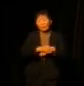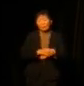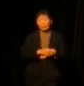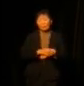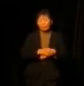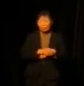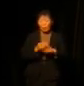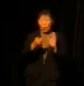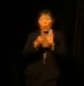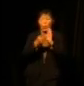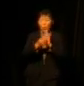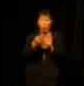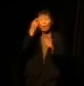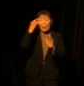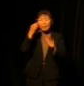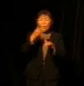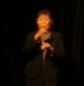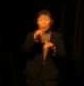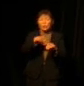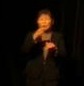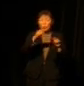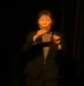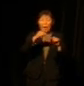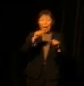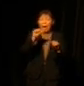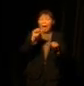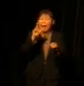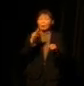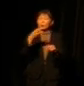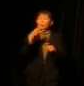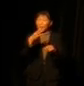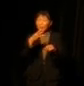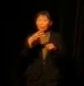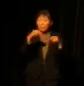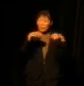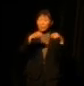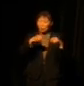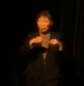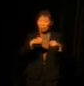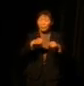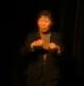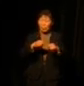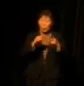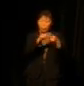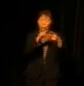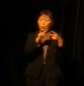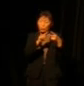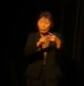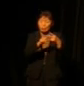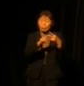用のアルミシート、これも手に入らない。あとは飲料水も手に入らない。あとはこのね、ブルーシートと防寒用のアルミシートと